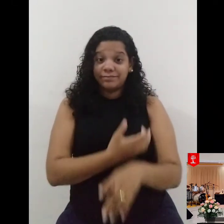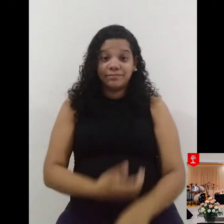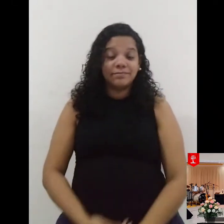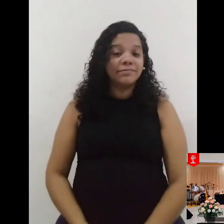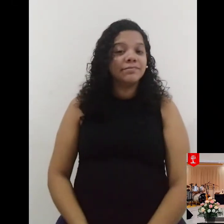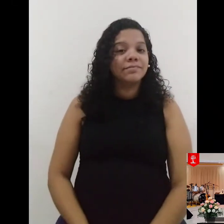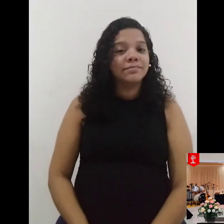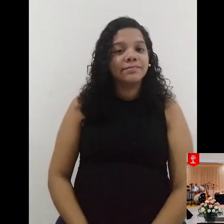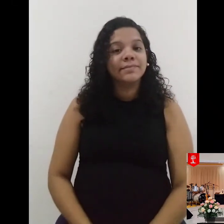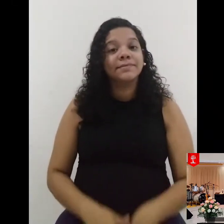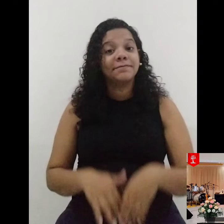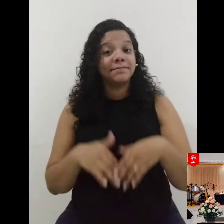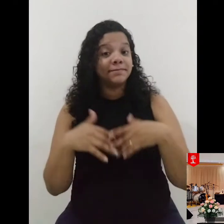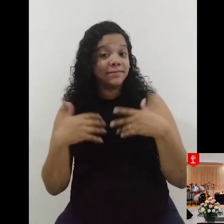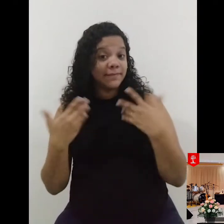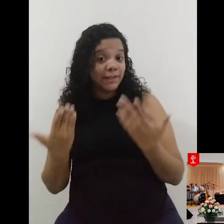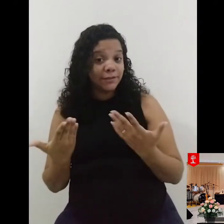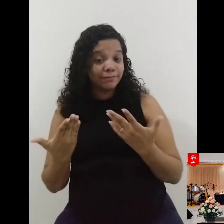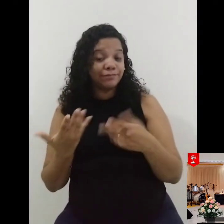Mas aí a questão não era